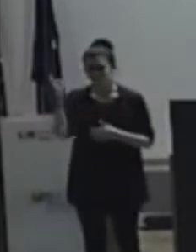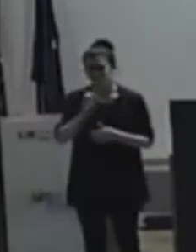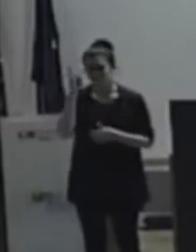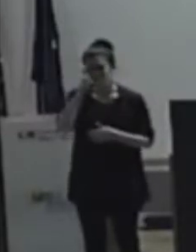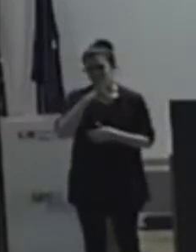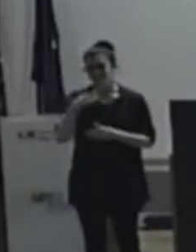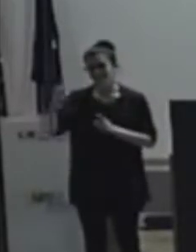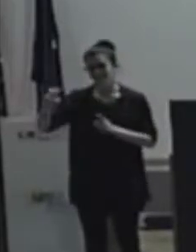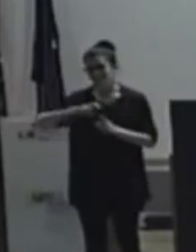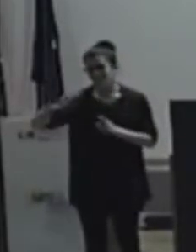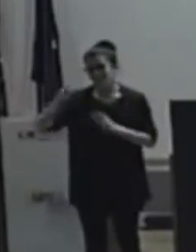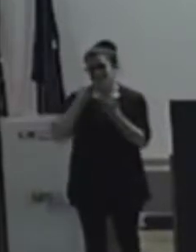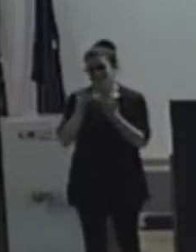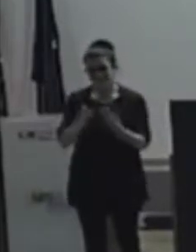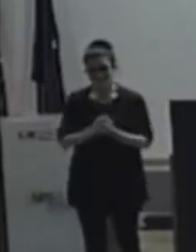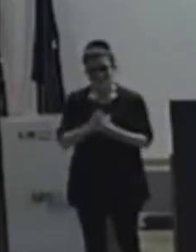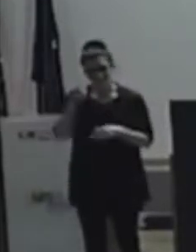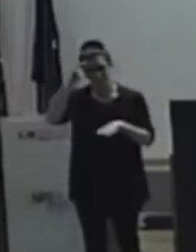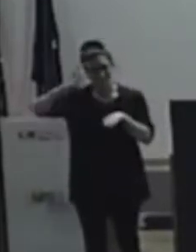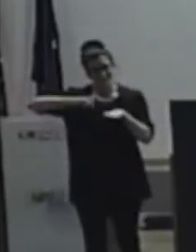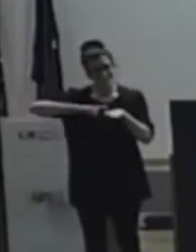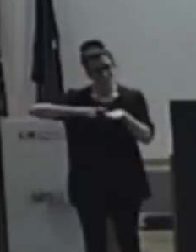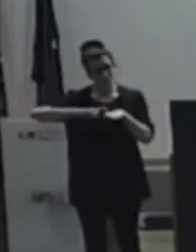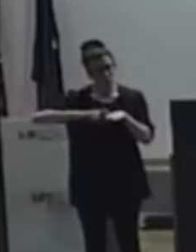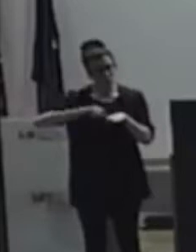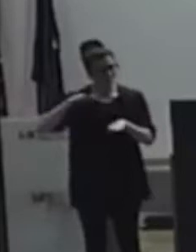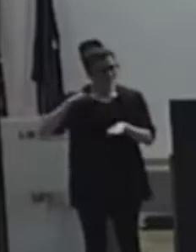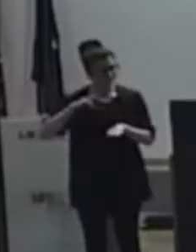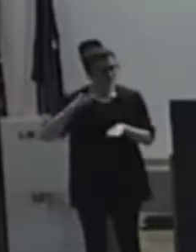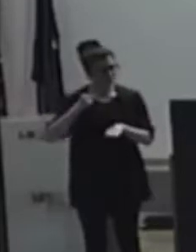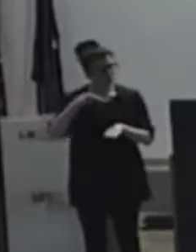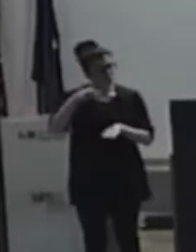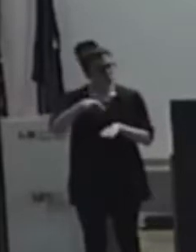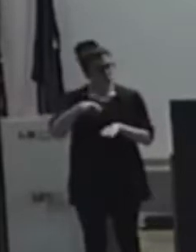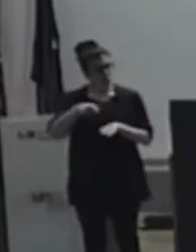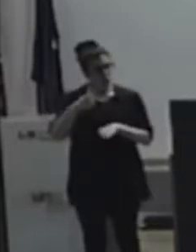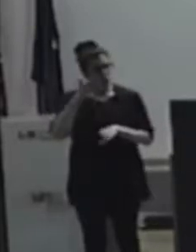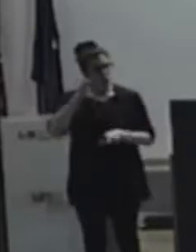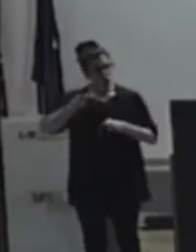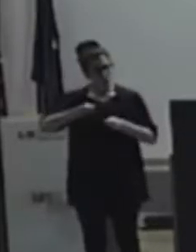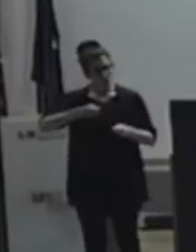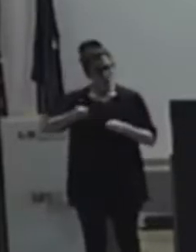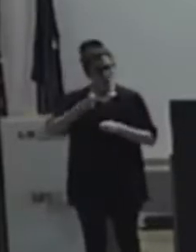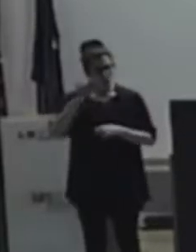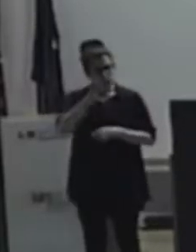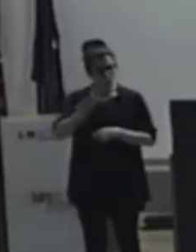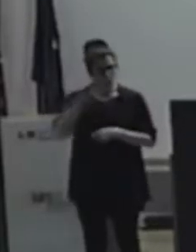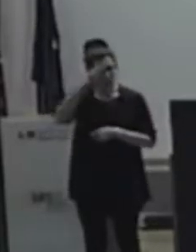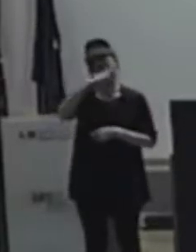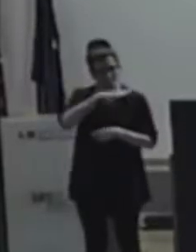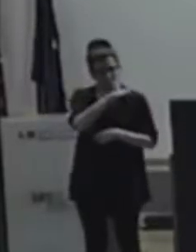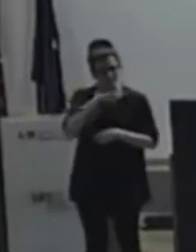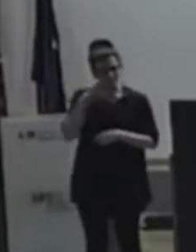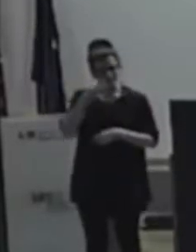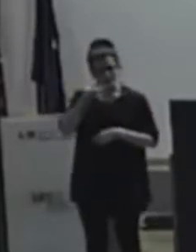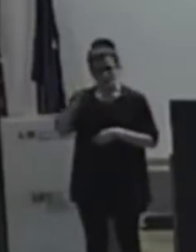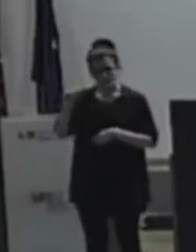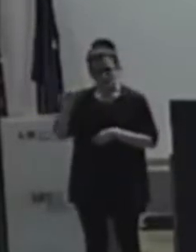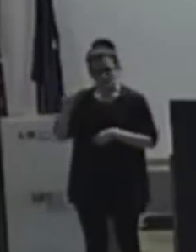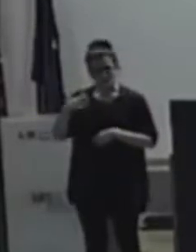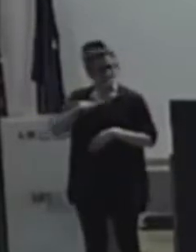3. Psicólogo clínico, coordinas escuelas para padres y adolescentes en Navarra,